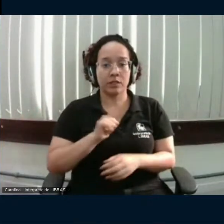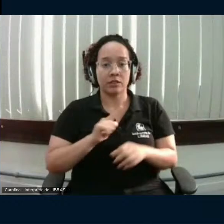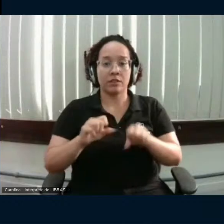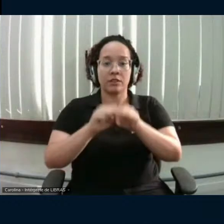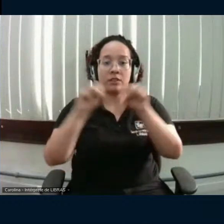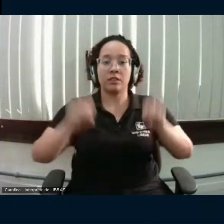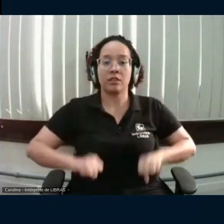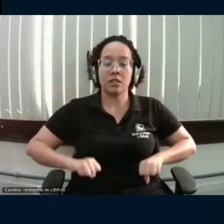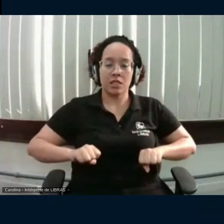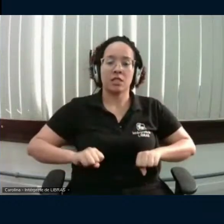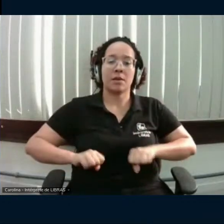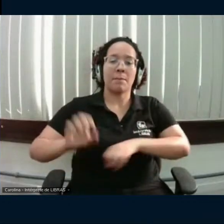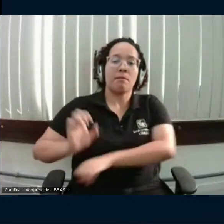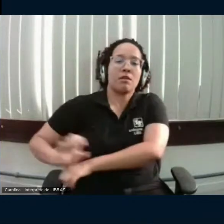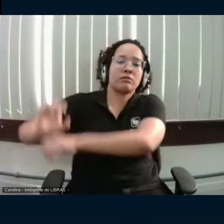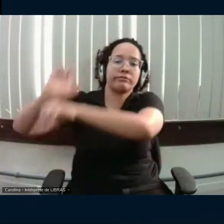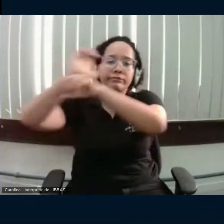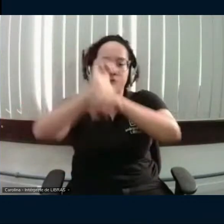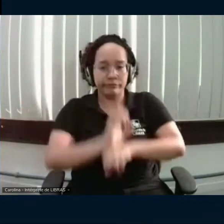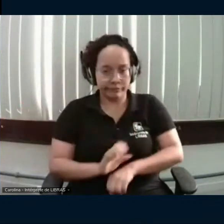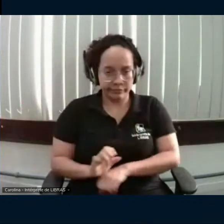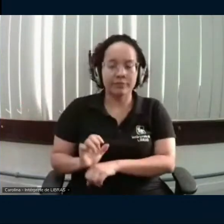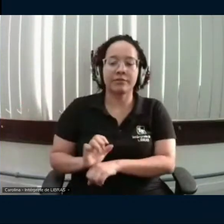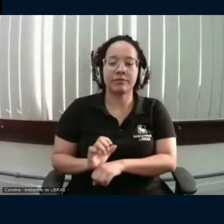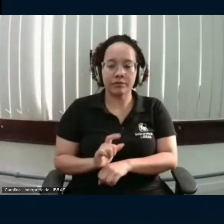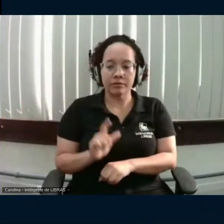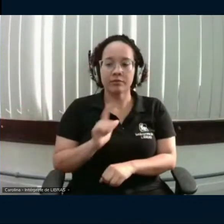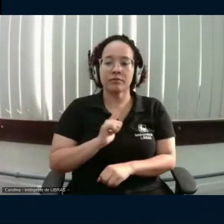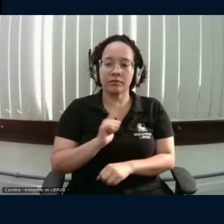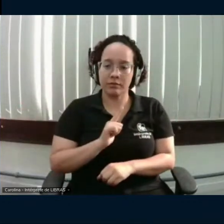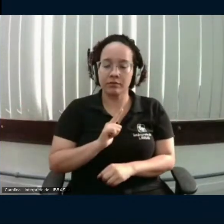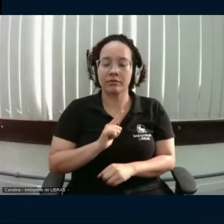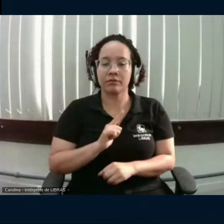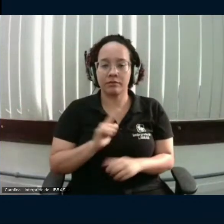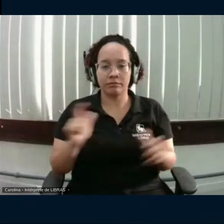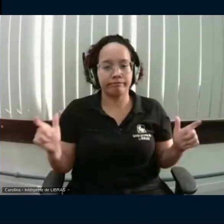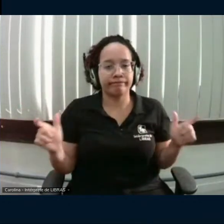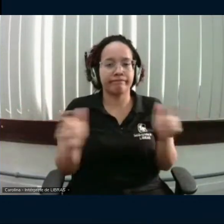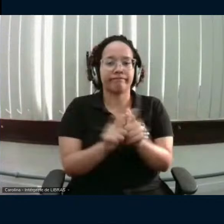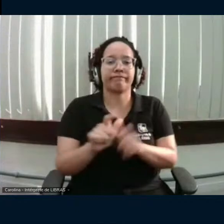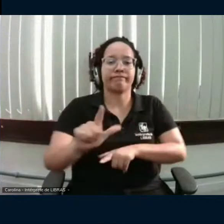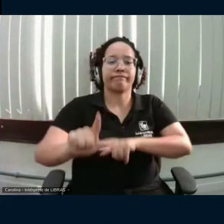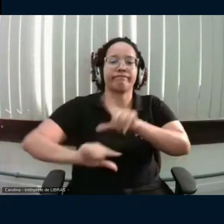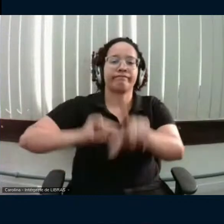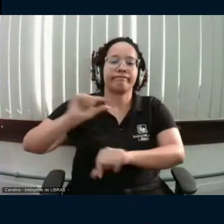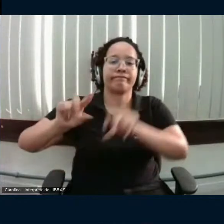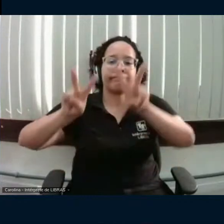concentra a matrícula, tivesse ali um quadro, de fato, de ausência, de escolha.